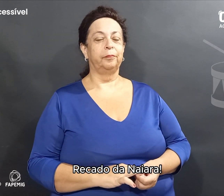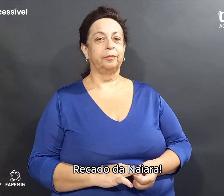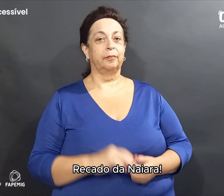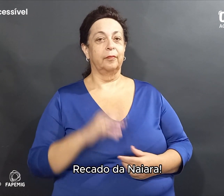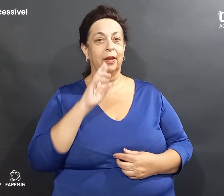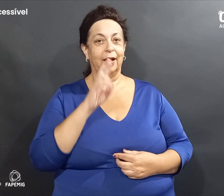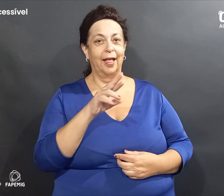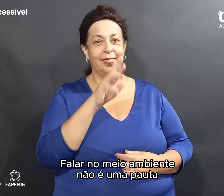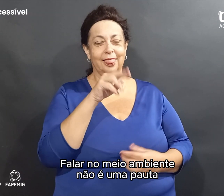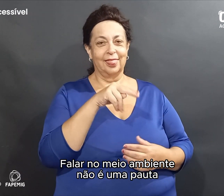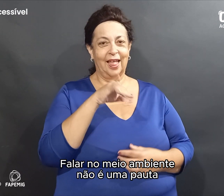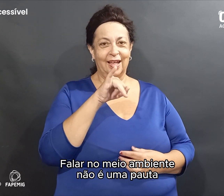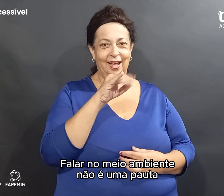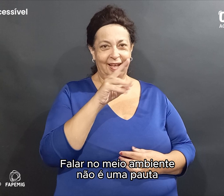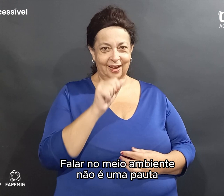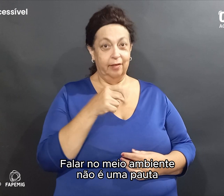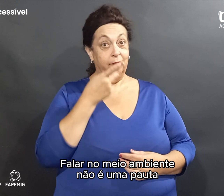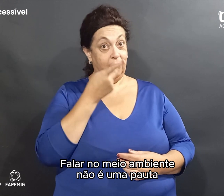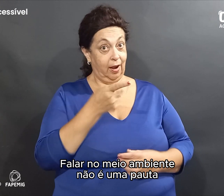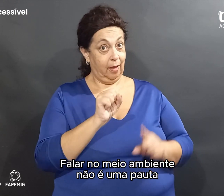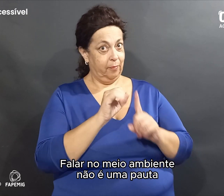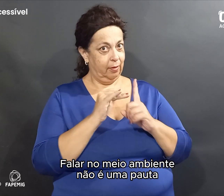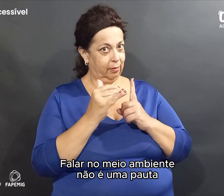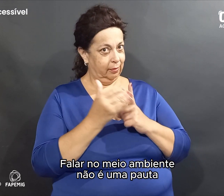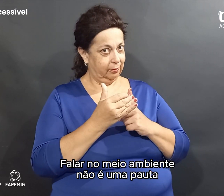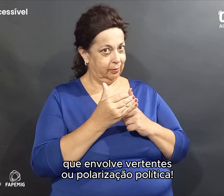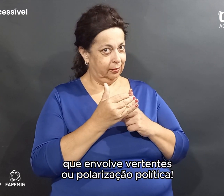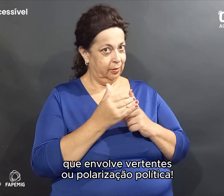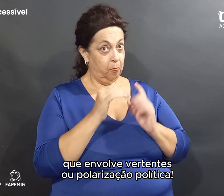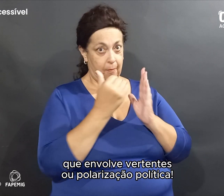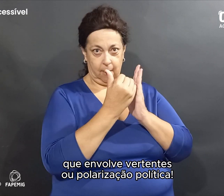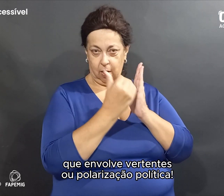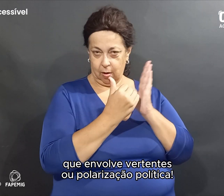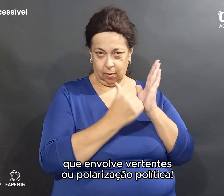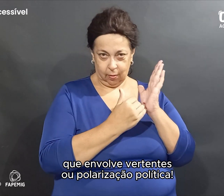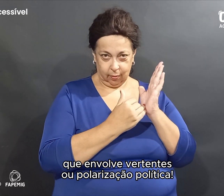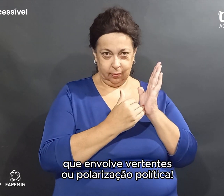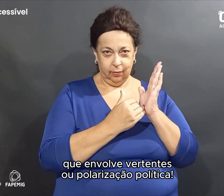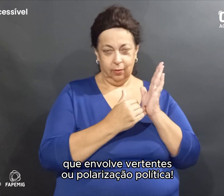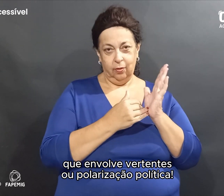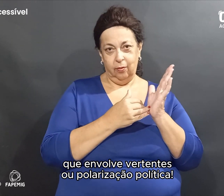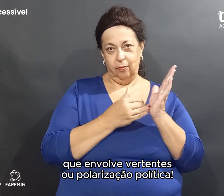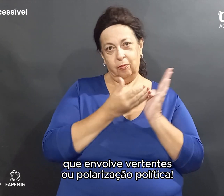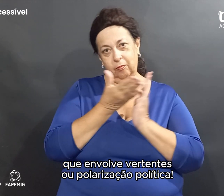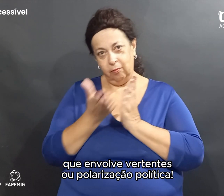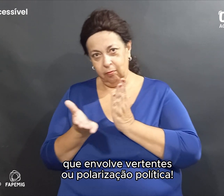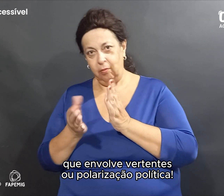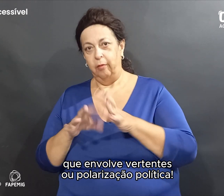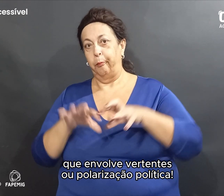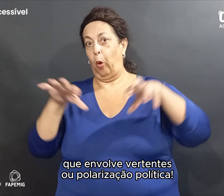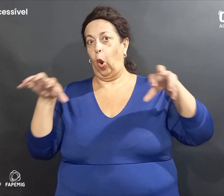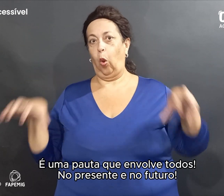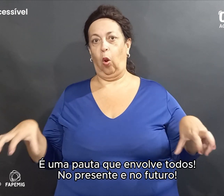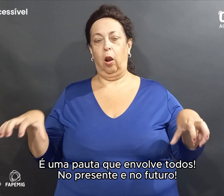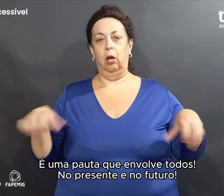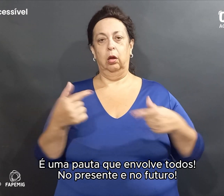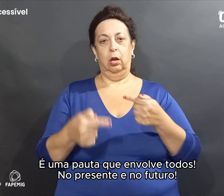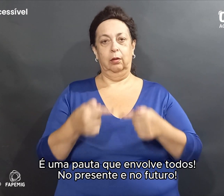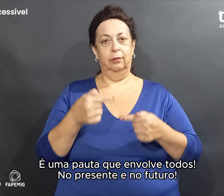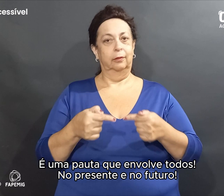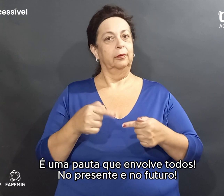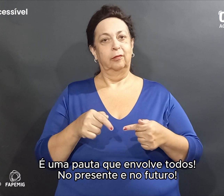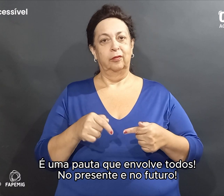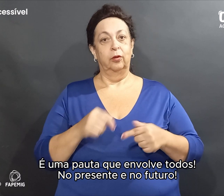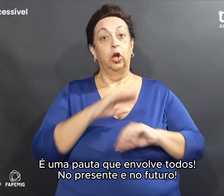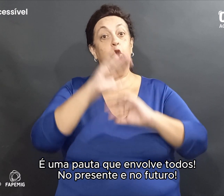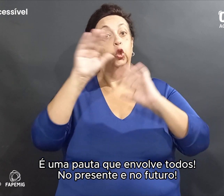Recado da Nayara. Falar do meio ambiente não é uma pauta que envolve vertentes ou polarização política. É uma pauta